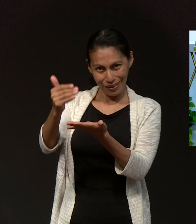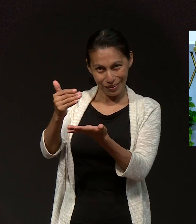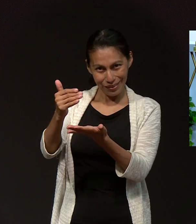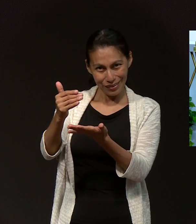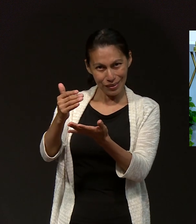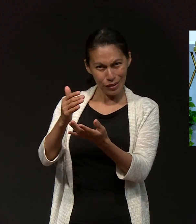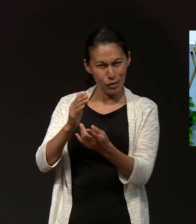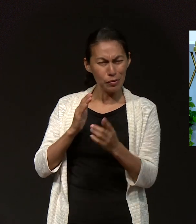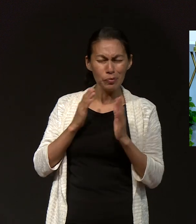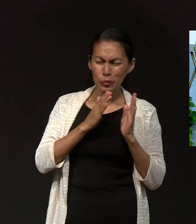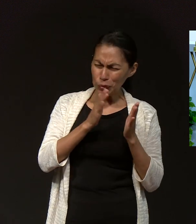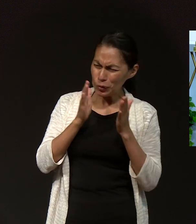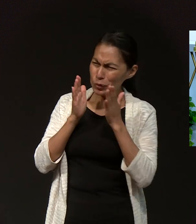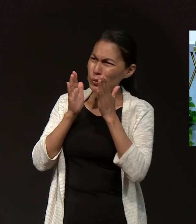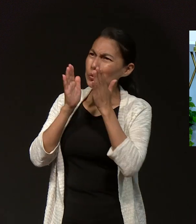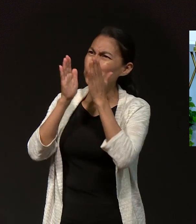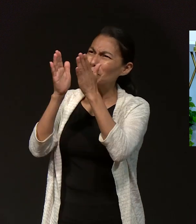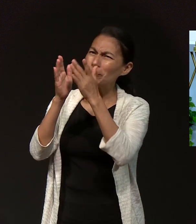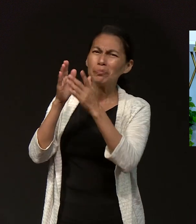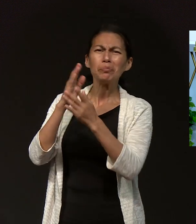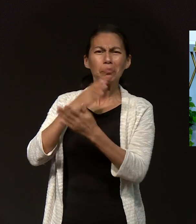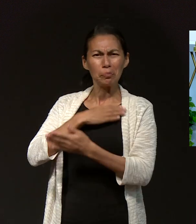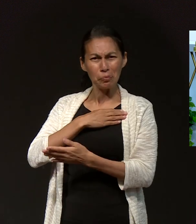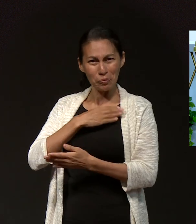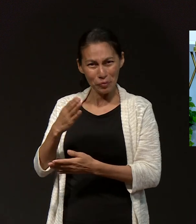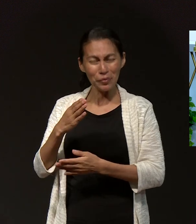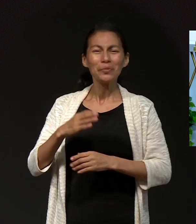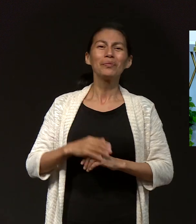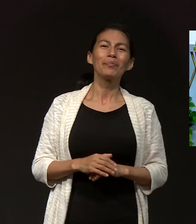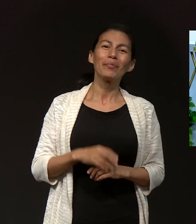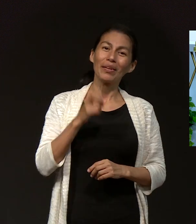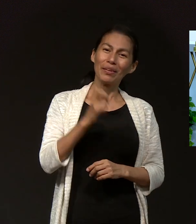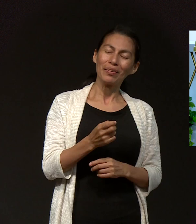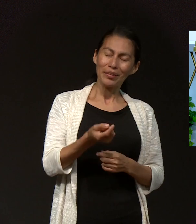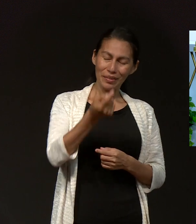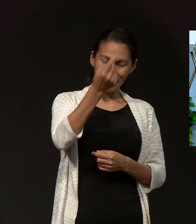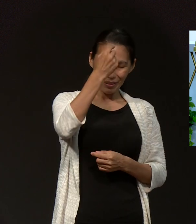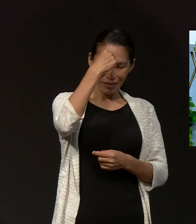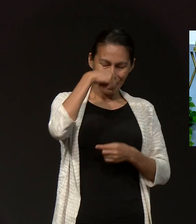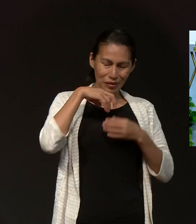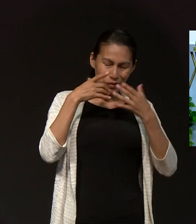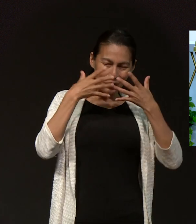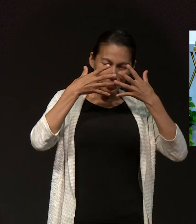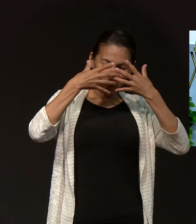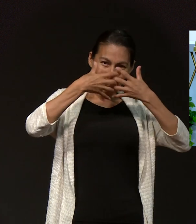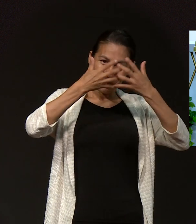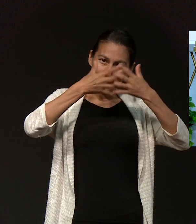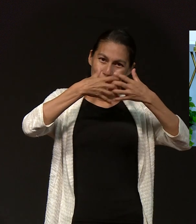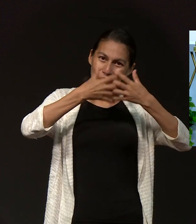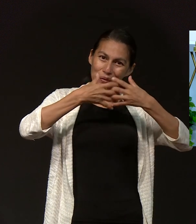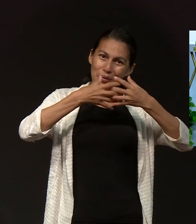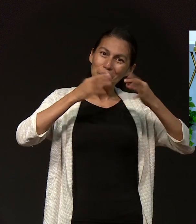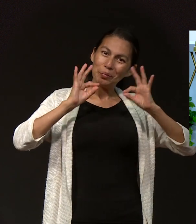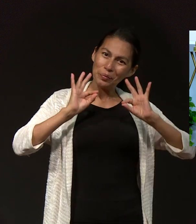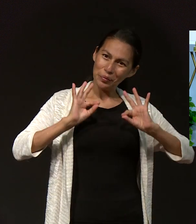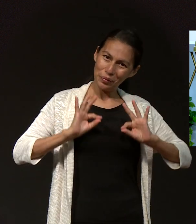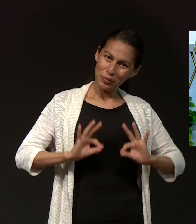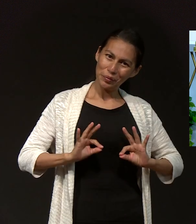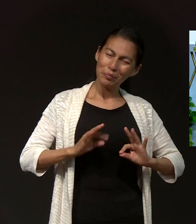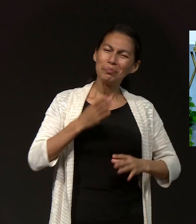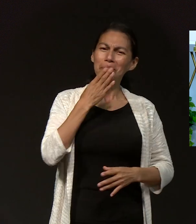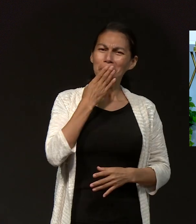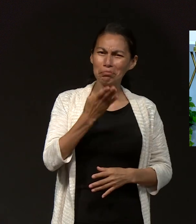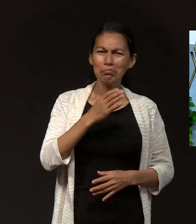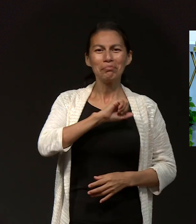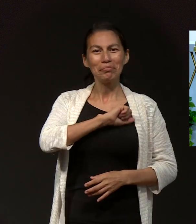agradecimiento, se centra en lo positivo de la vida. Y se generan endorfinas que vienen a